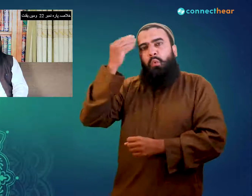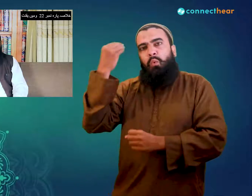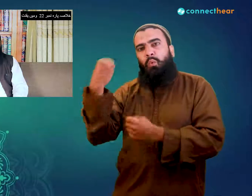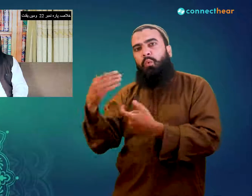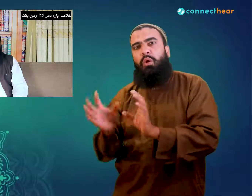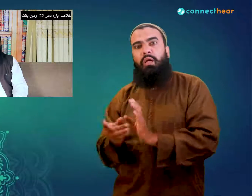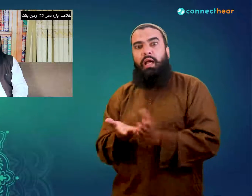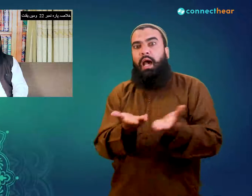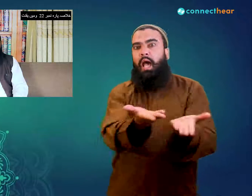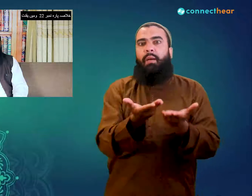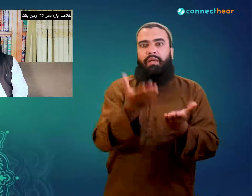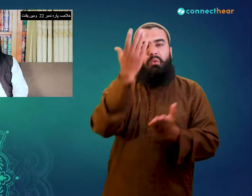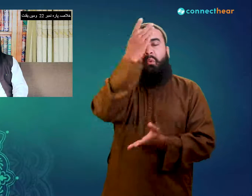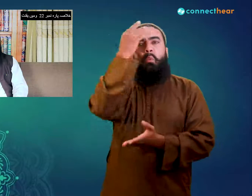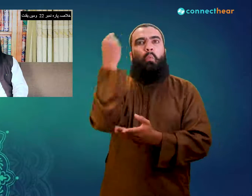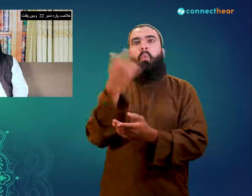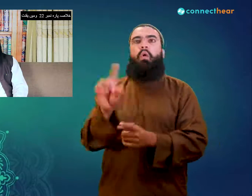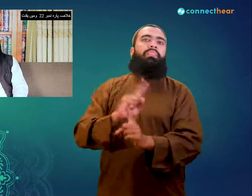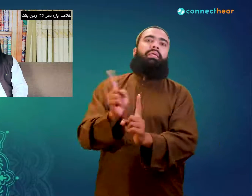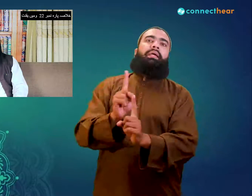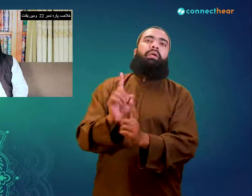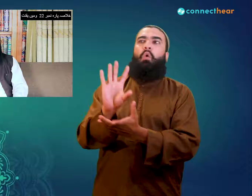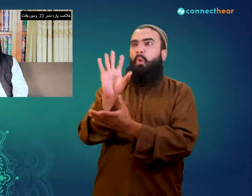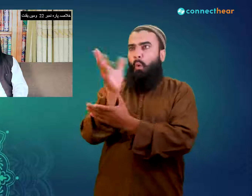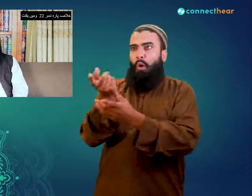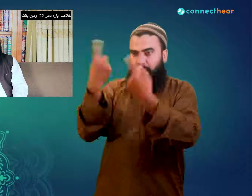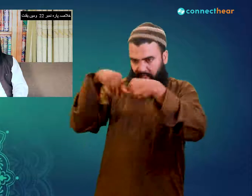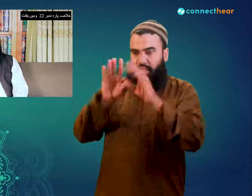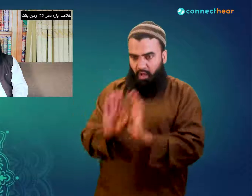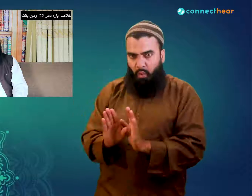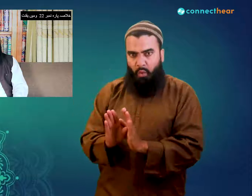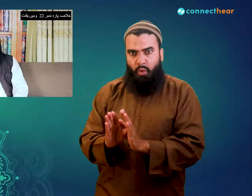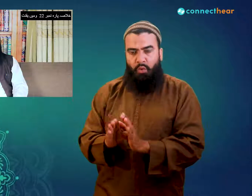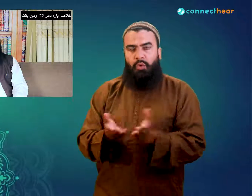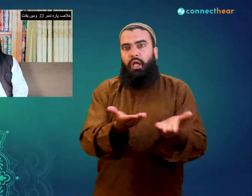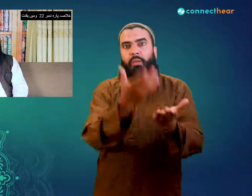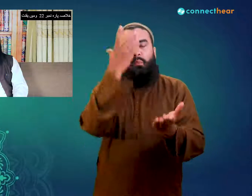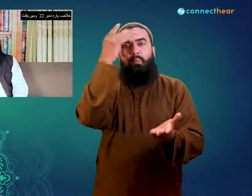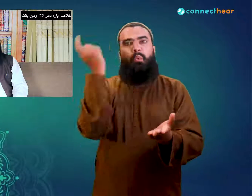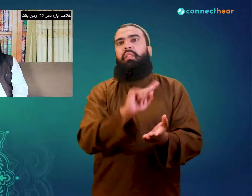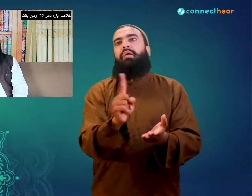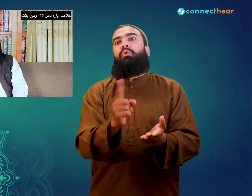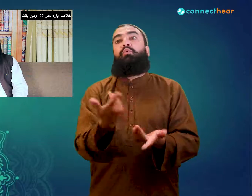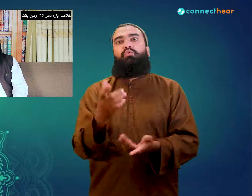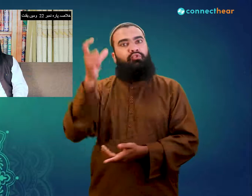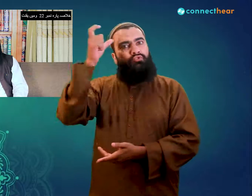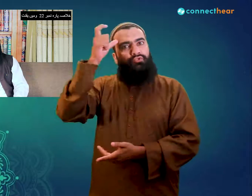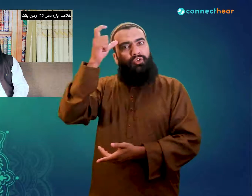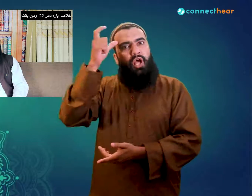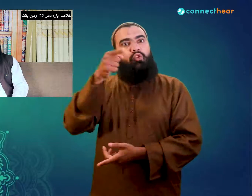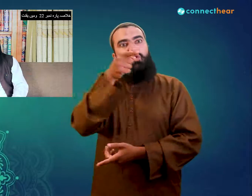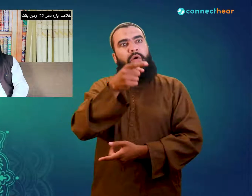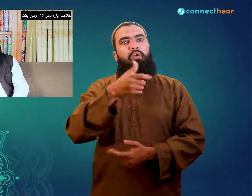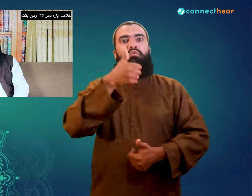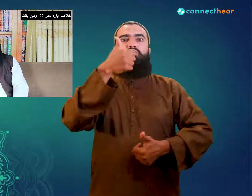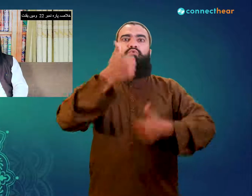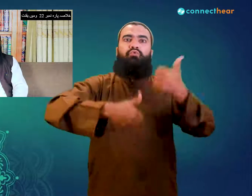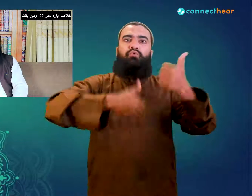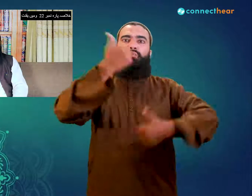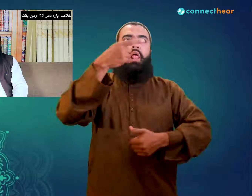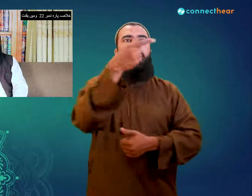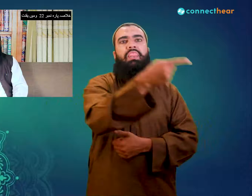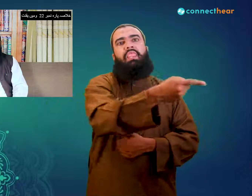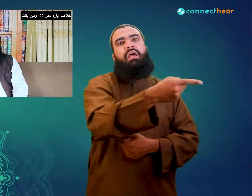اور آخرت کو بھلا نہ دینا۔ اور اگلی آیت کے اندر فرمایا ان الشیطان لکم عدو، شیطان تمہارا دشمن